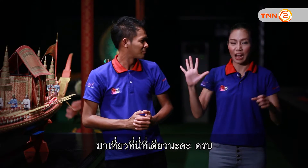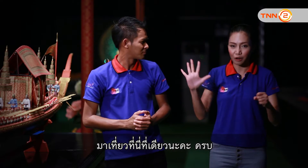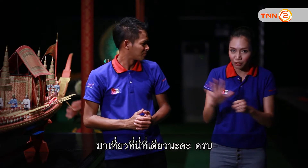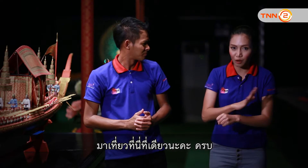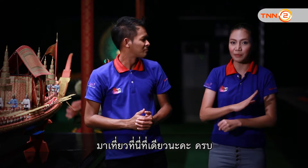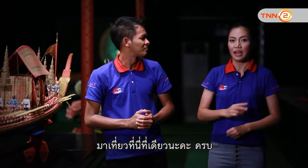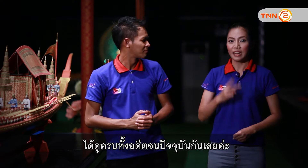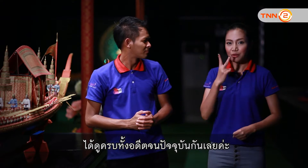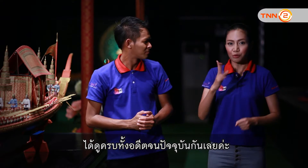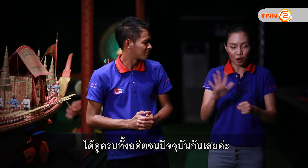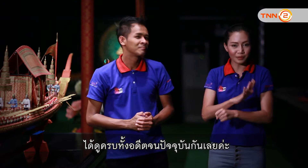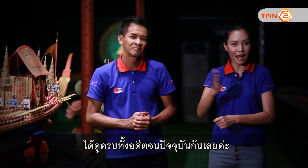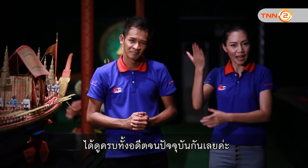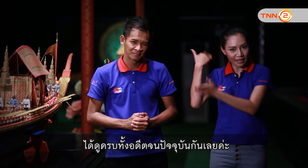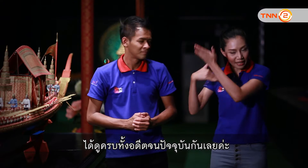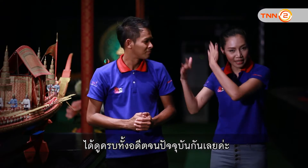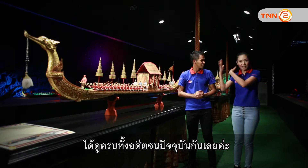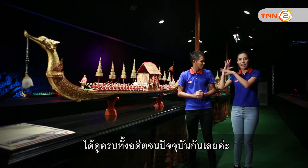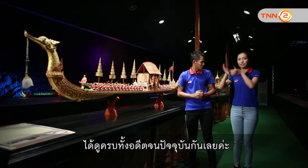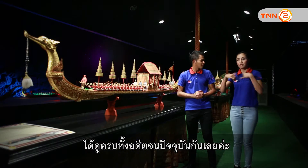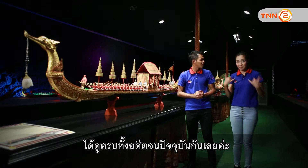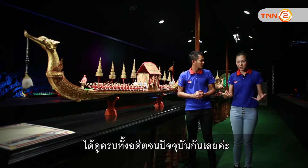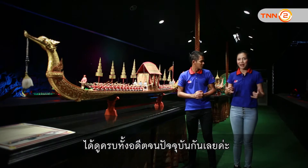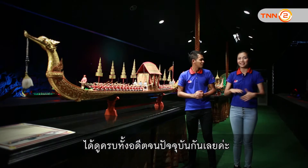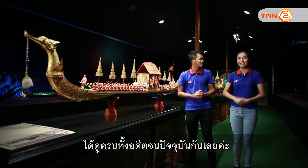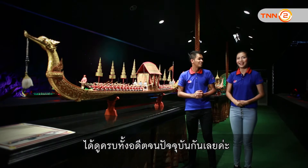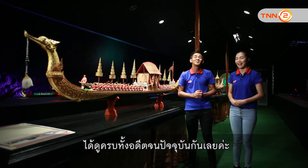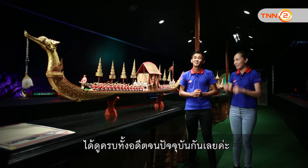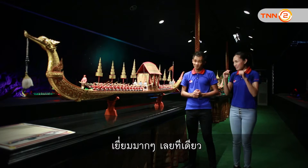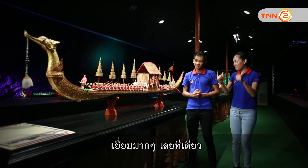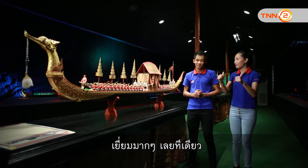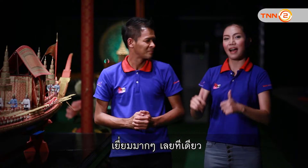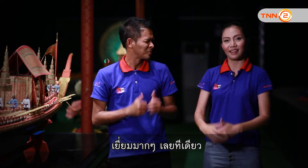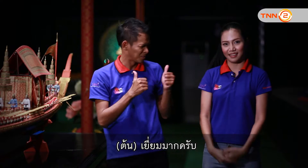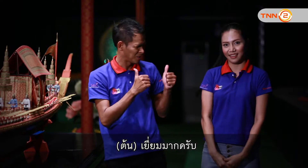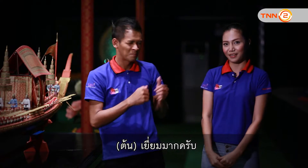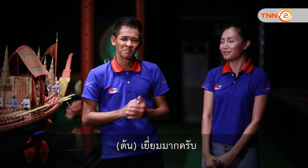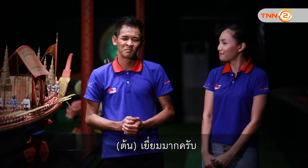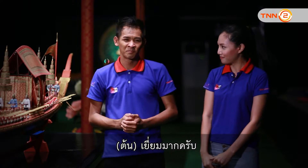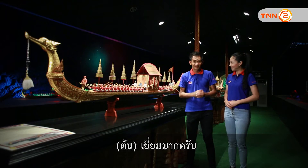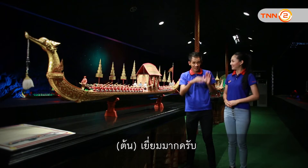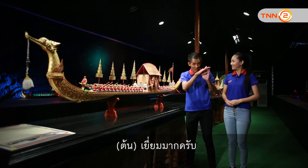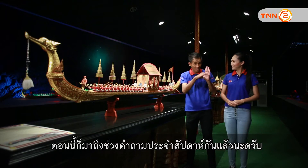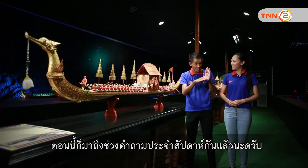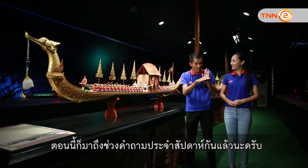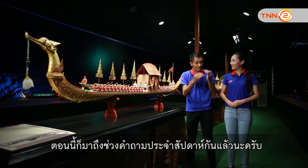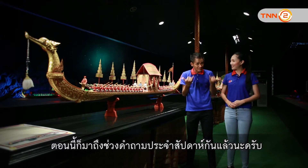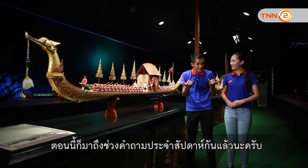ะครบได้ดูครบทั้งอดีตนะคะจนถึงปัจจุบันกันเลยค่ะเยี่ยมมากๆเลยทีเด ีย ว เยี่ยมมากครับตอนนี้ก็ม